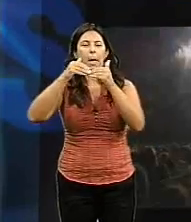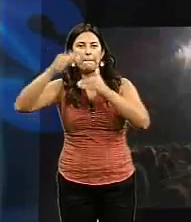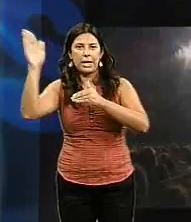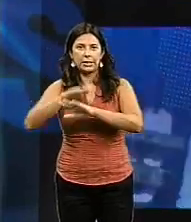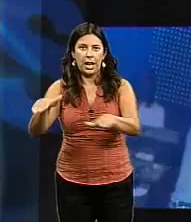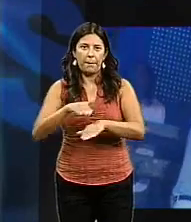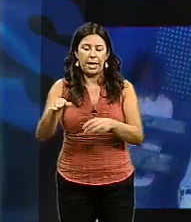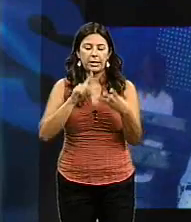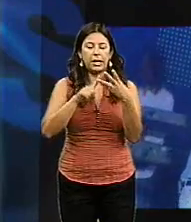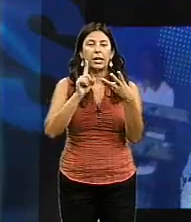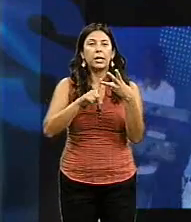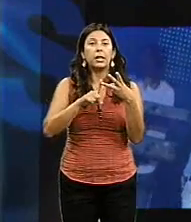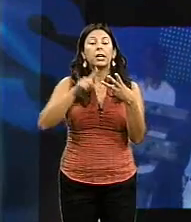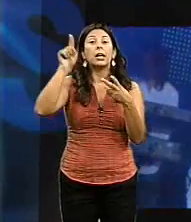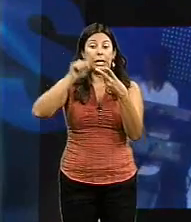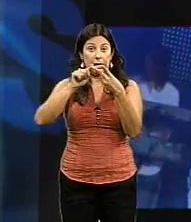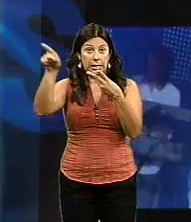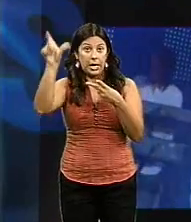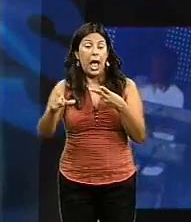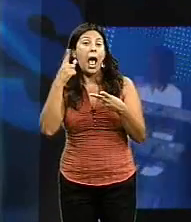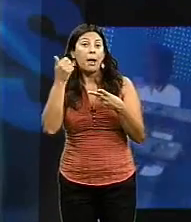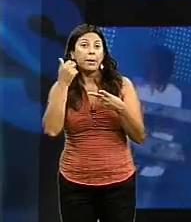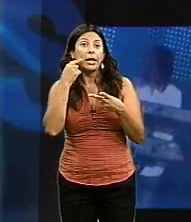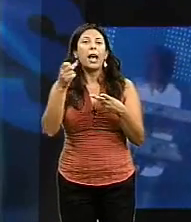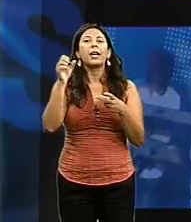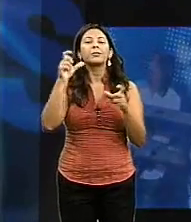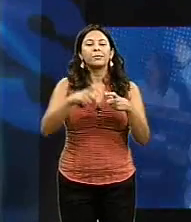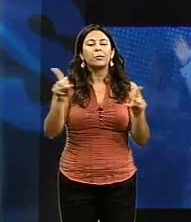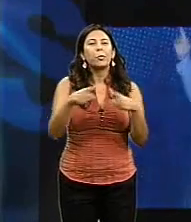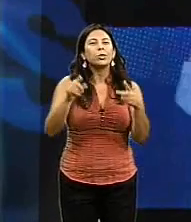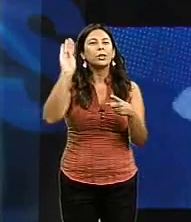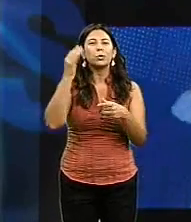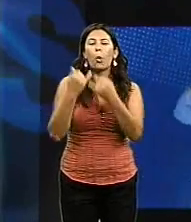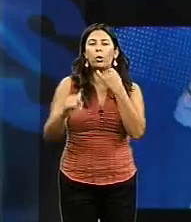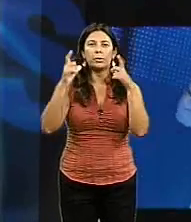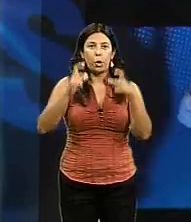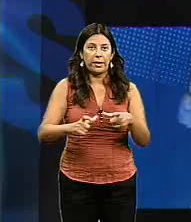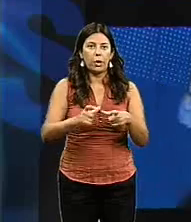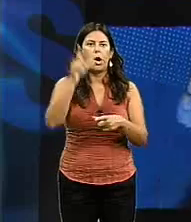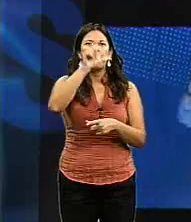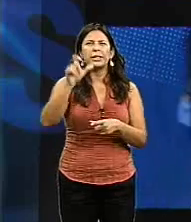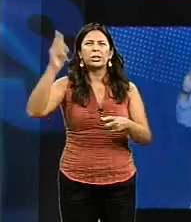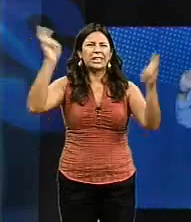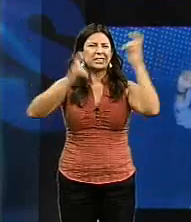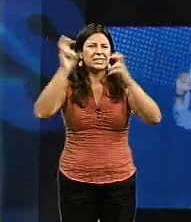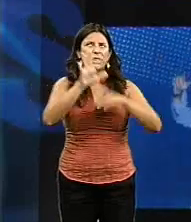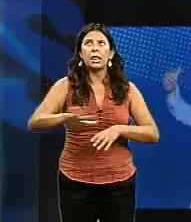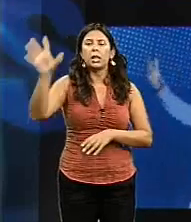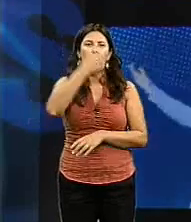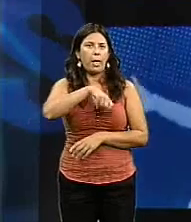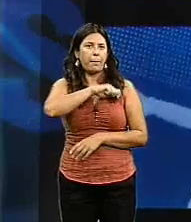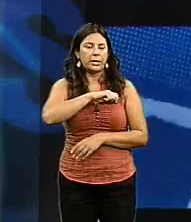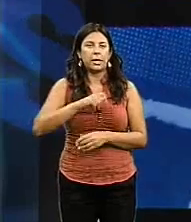playa. El almeriense interpretó las canciones de su último disco Premonición ante miles de personas procedentes de todos los rincones de